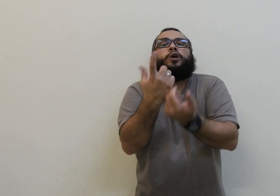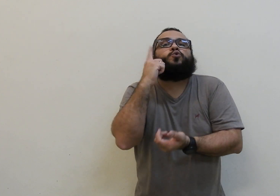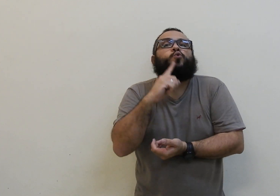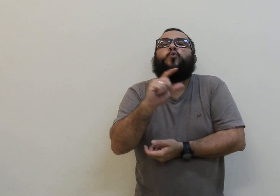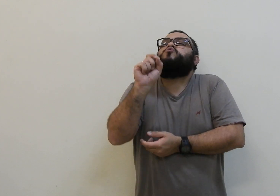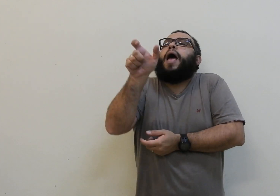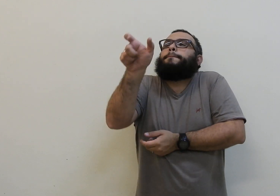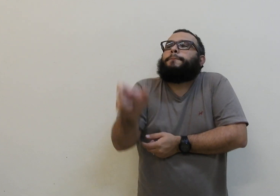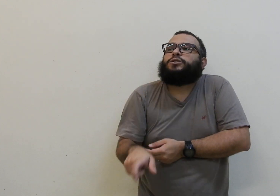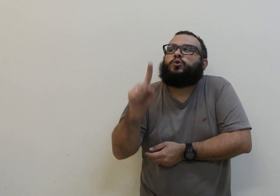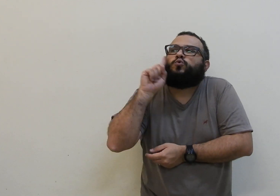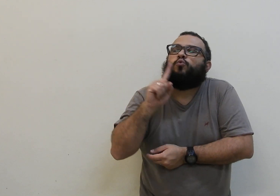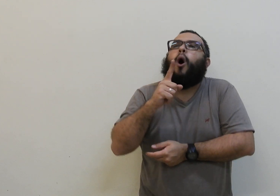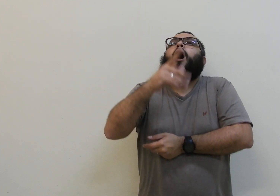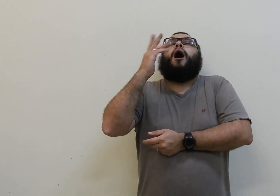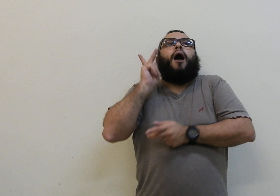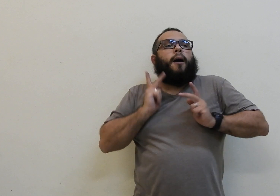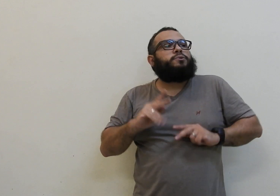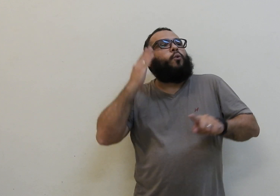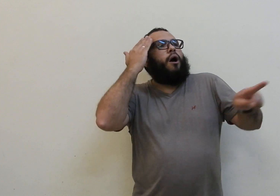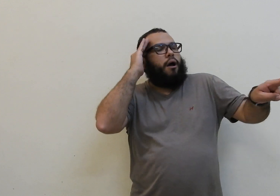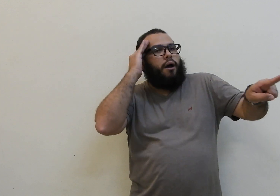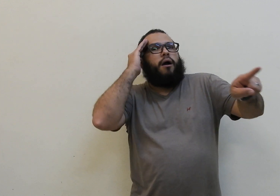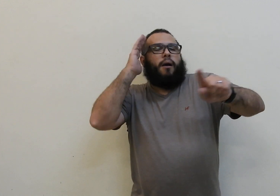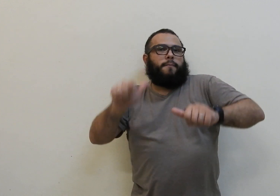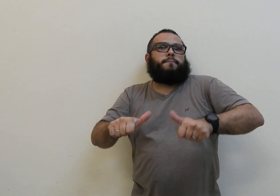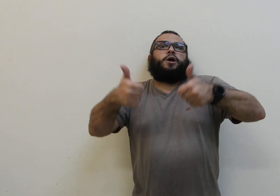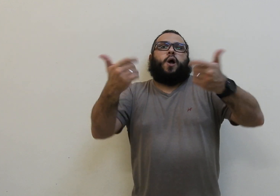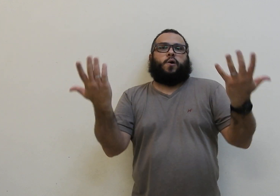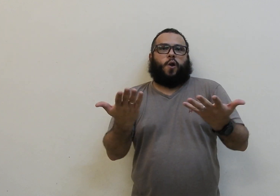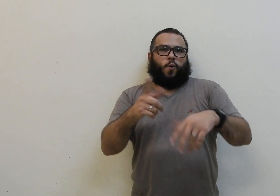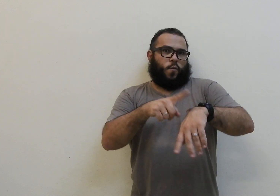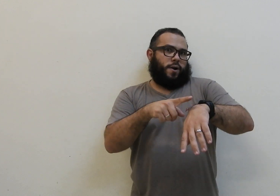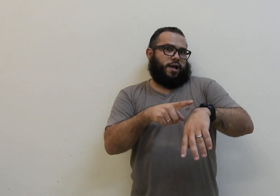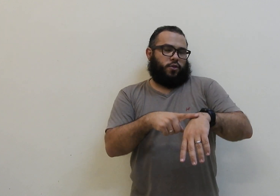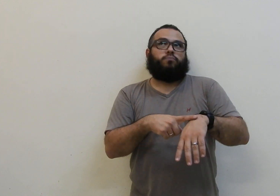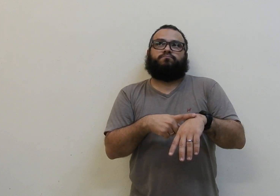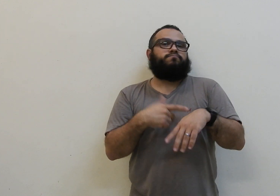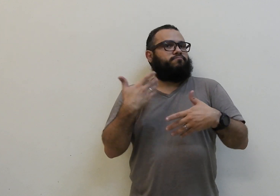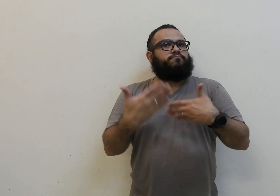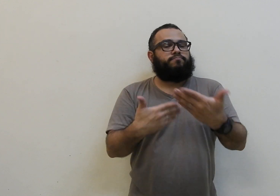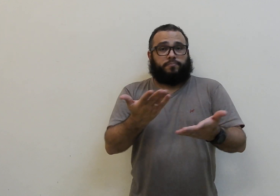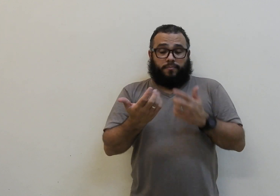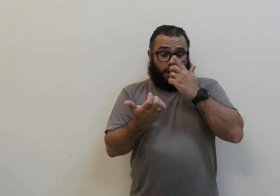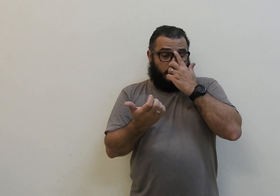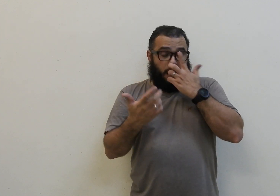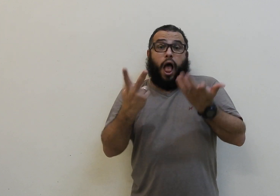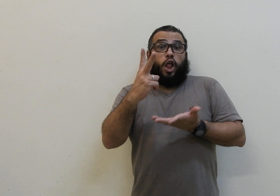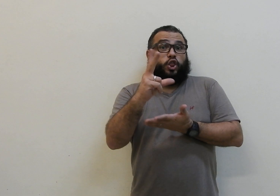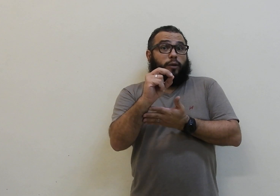A comunidade ela é vista de outra forma, as pessoas são vistas como seres humanos, né? Então há